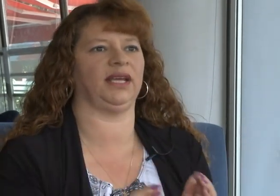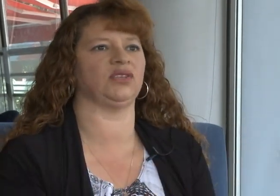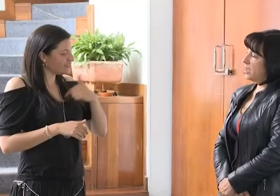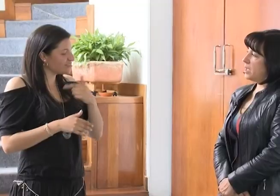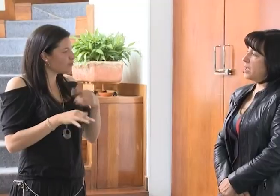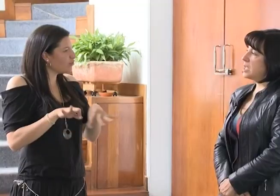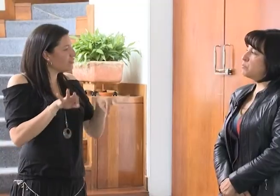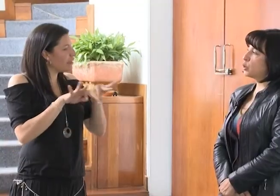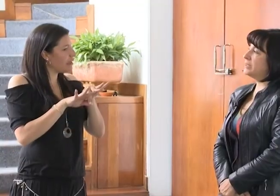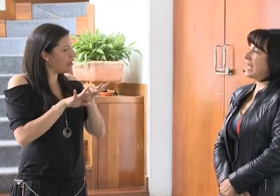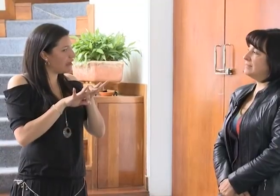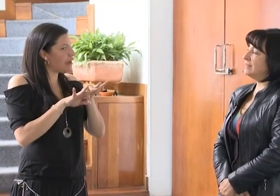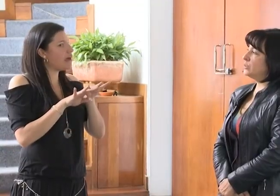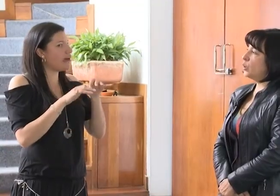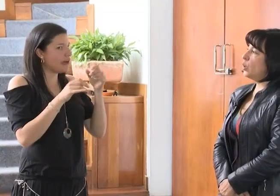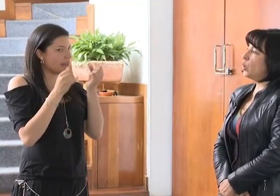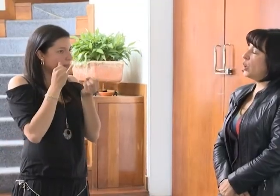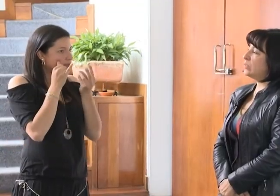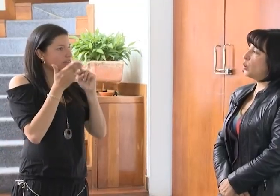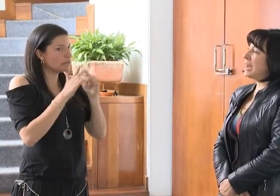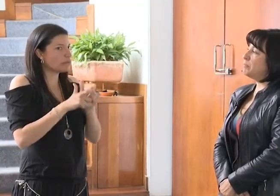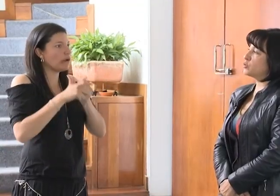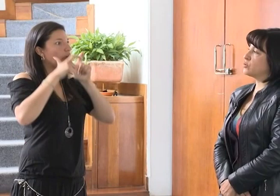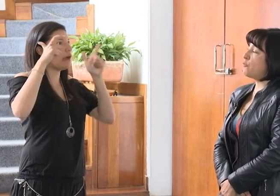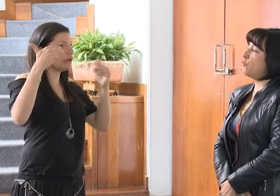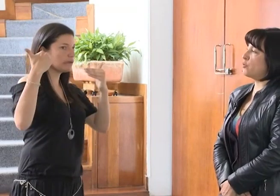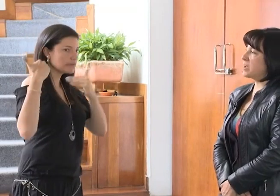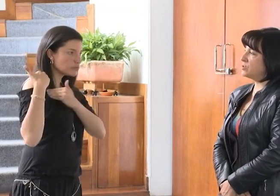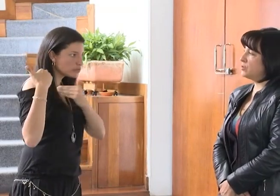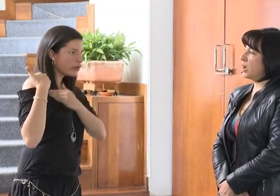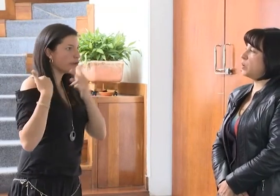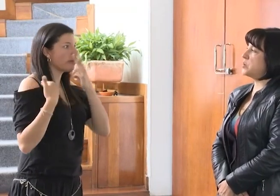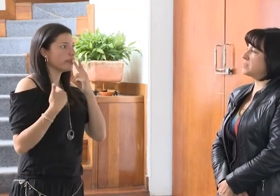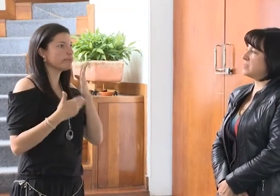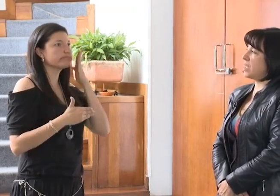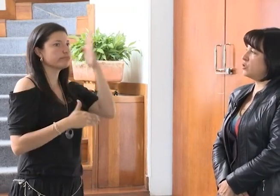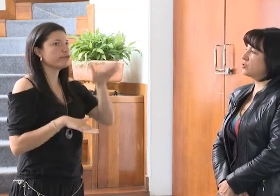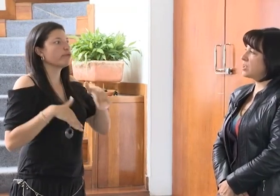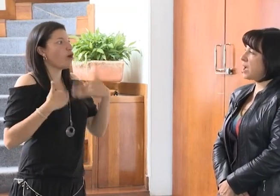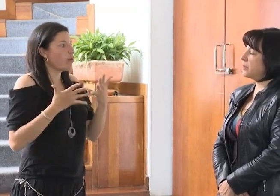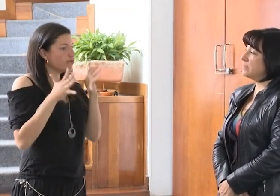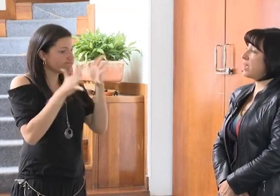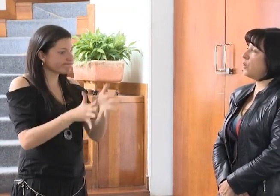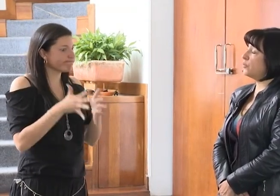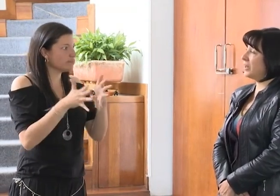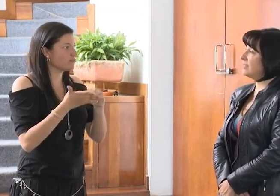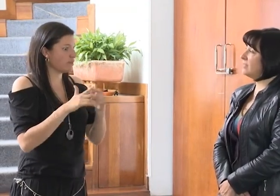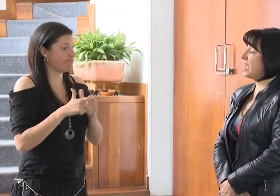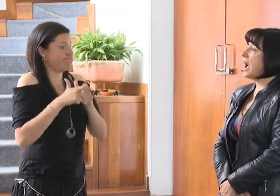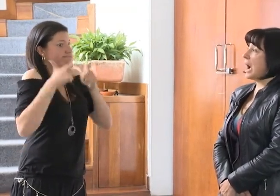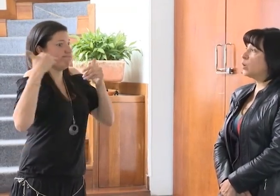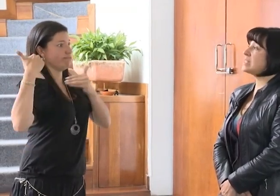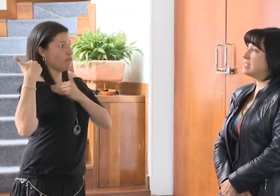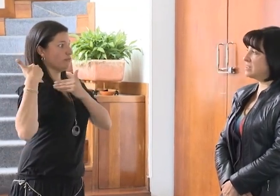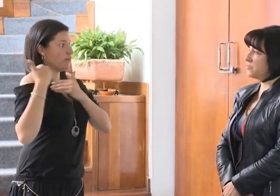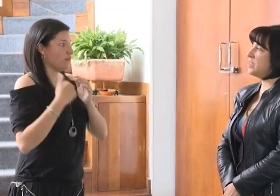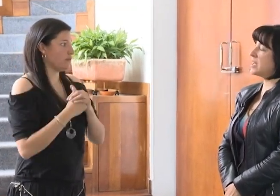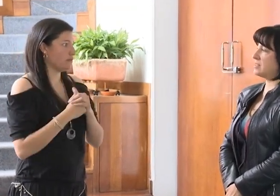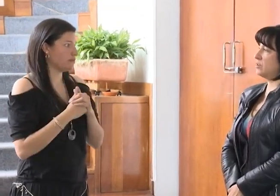hecho. Importante todo el proceso de formación que la universidad nos ha brindado frente a lo que significa ser